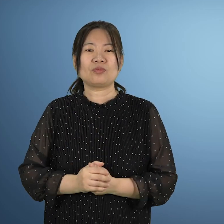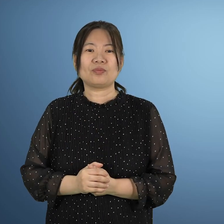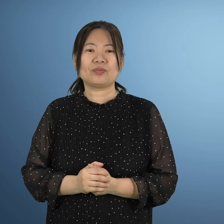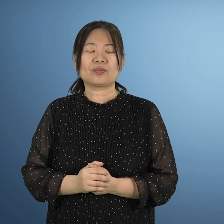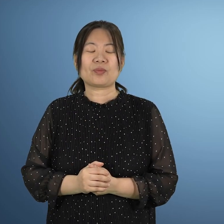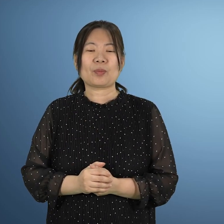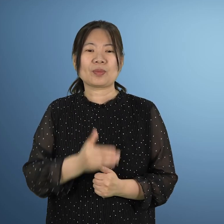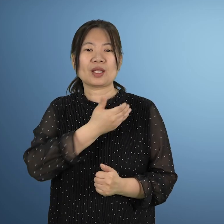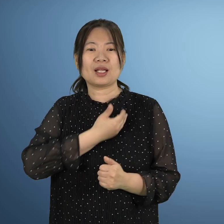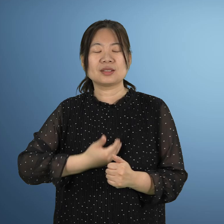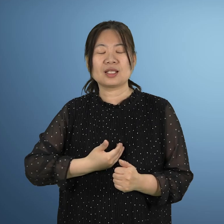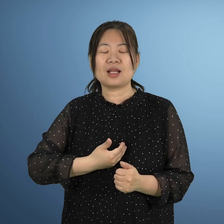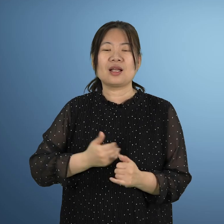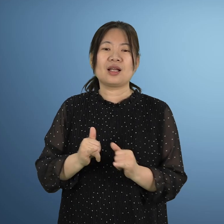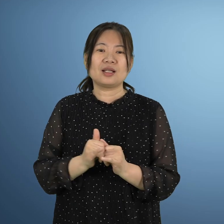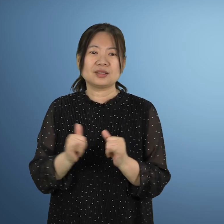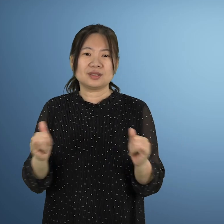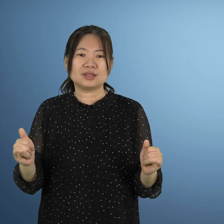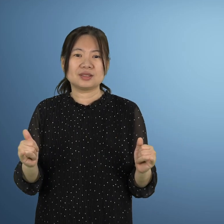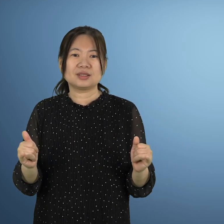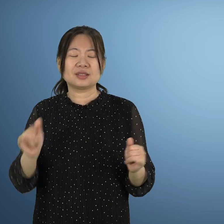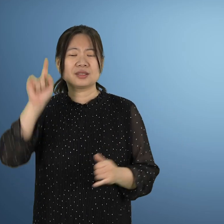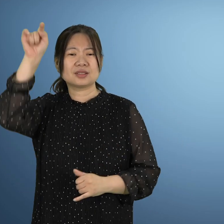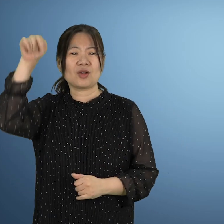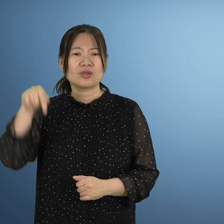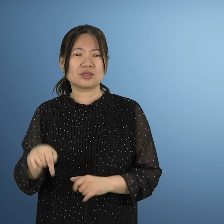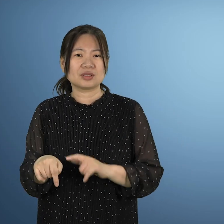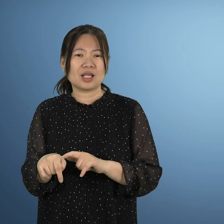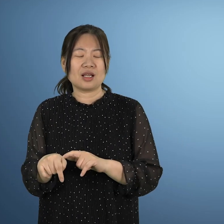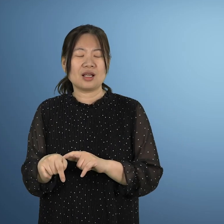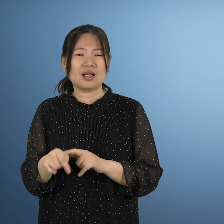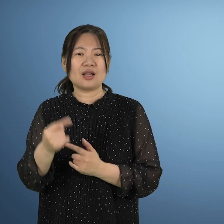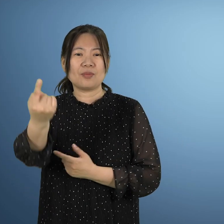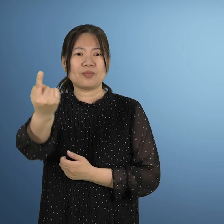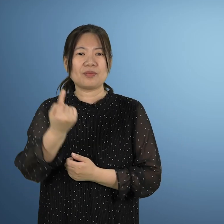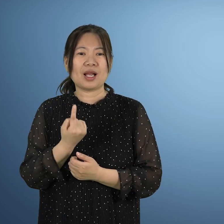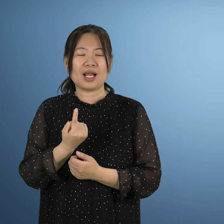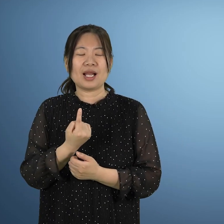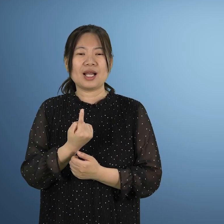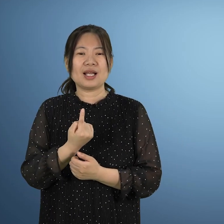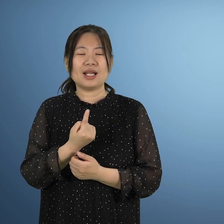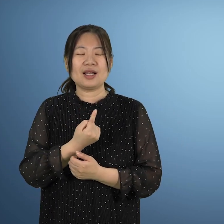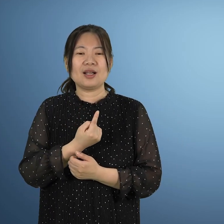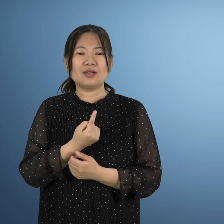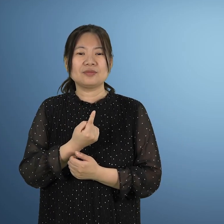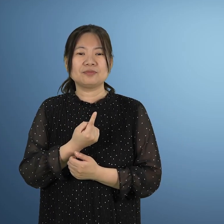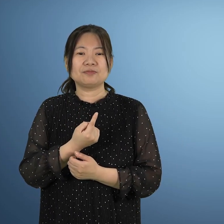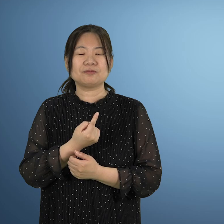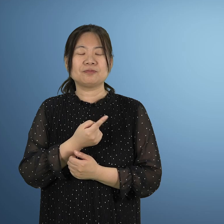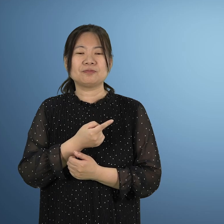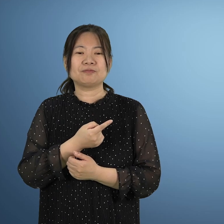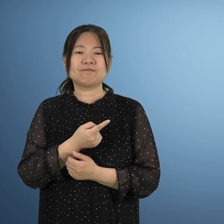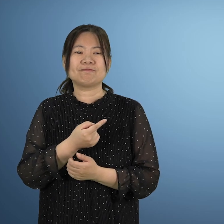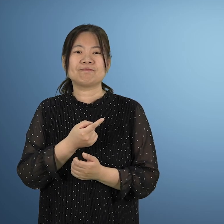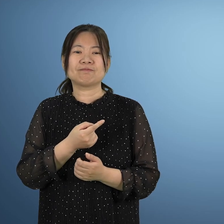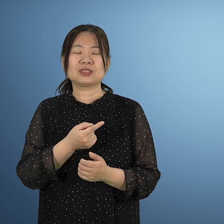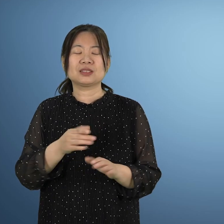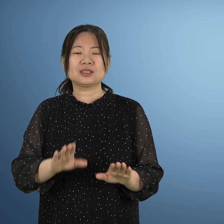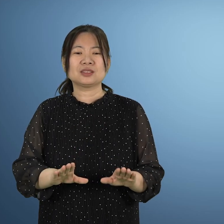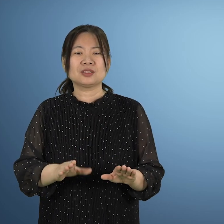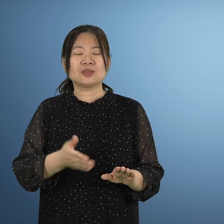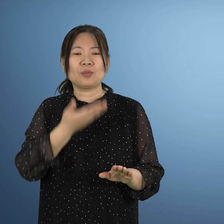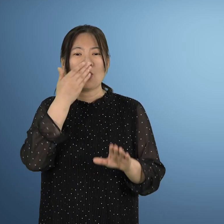여기 제자들이, 사도들이 천하에 임한 기근과 재난 앞에 자,